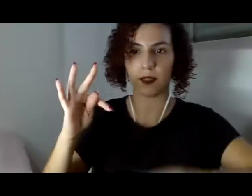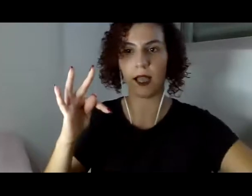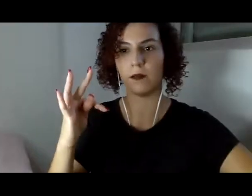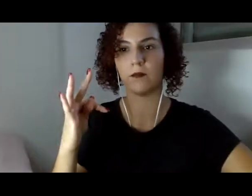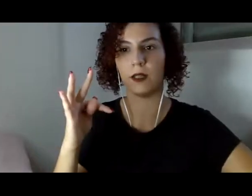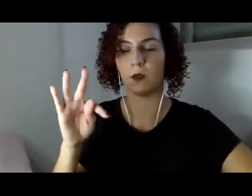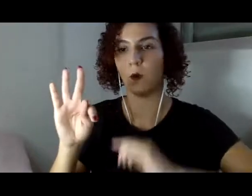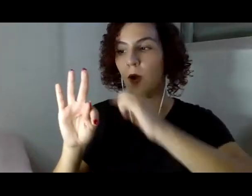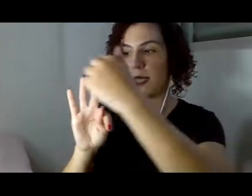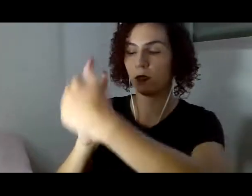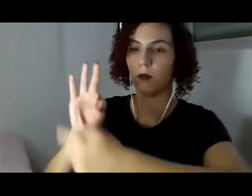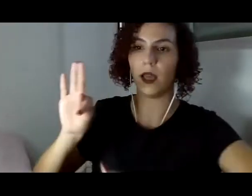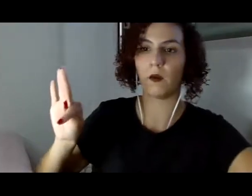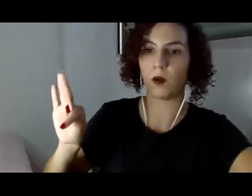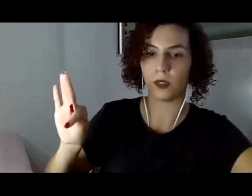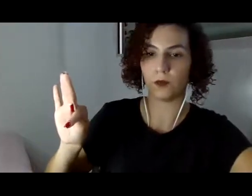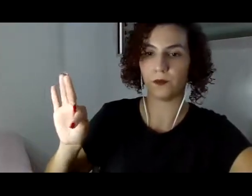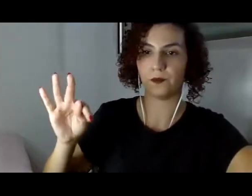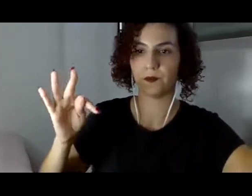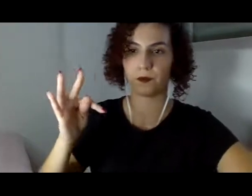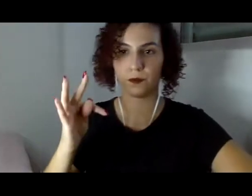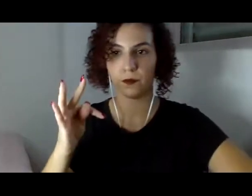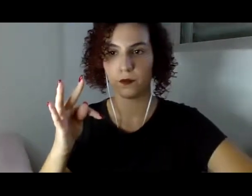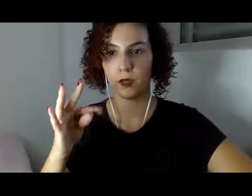dentro, tá? Mas o resto é igualzinho.